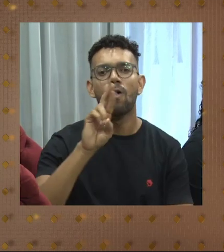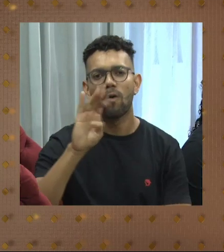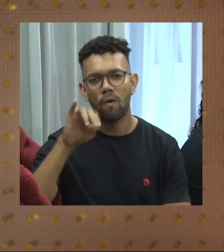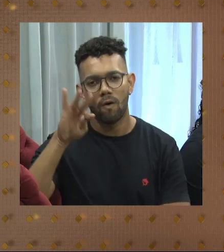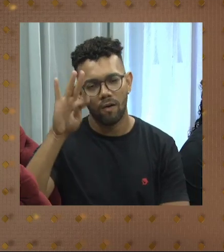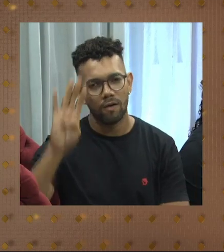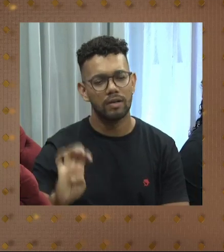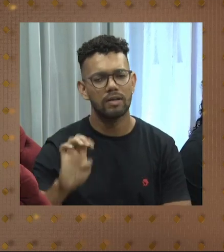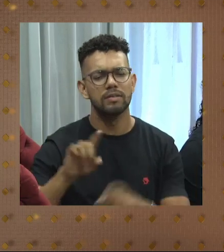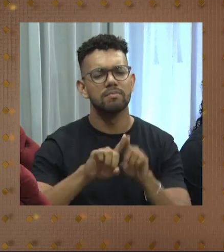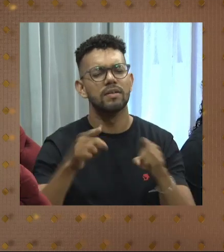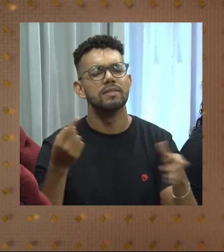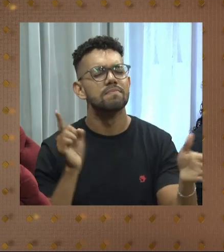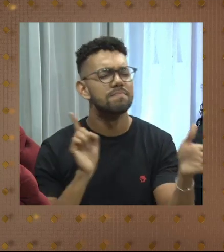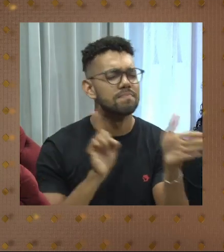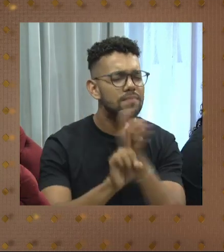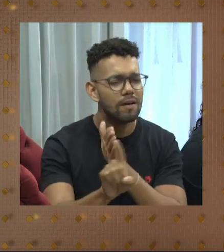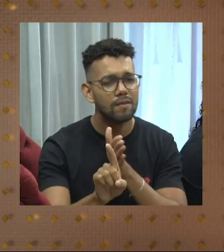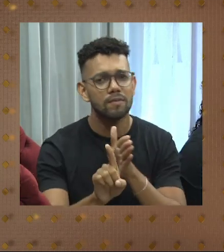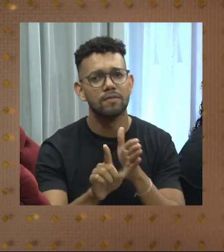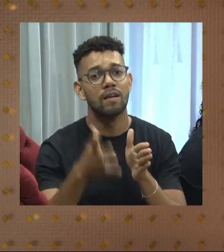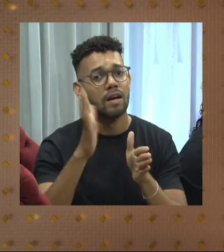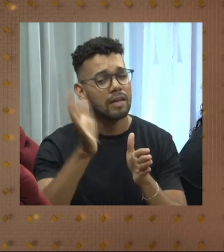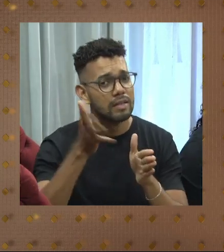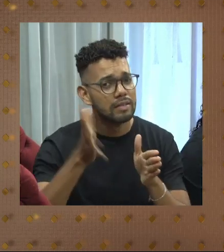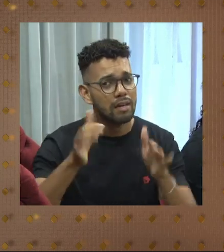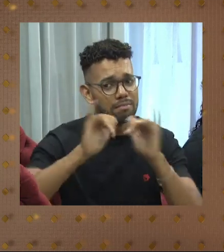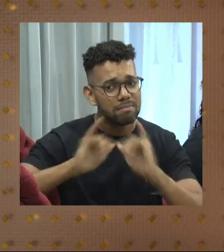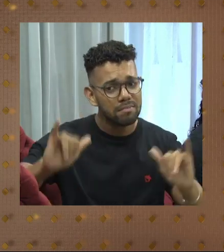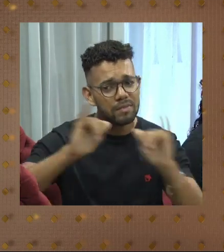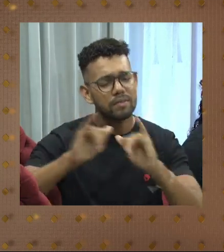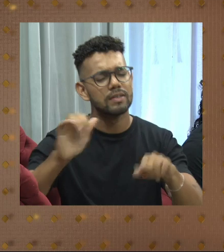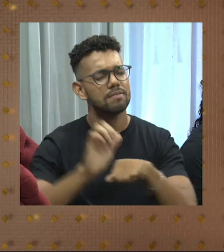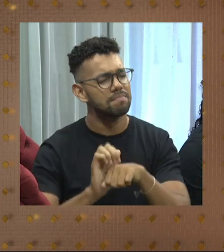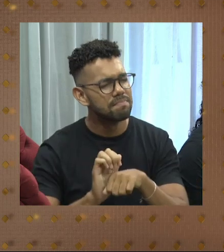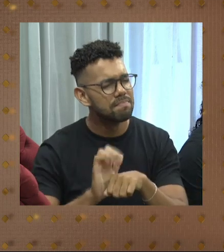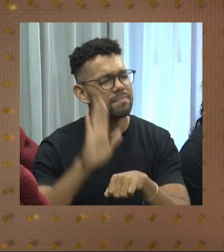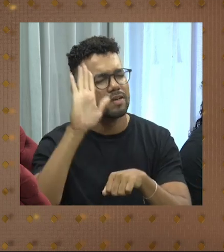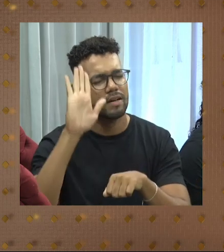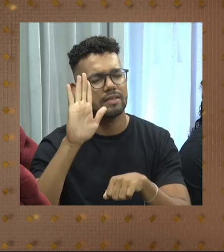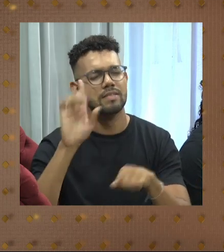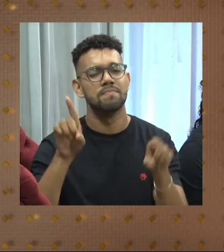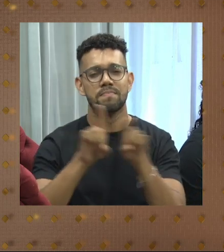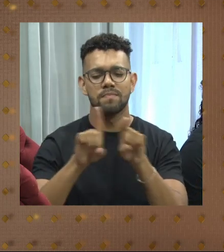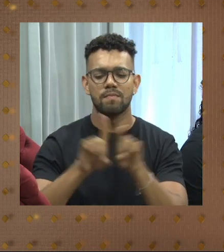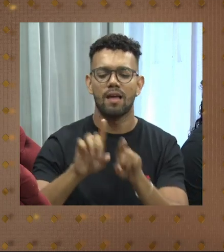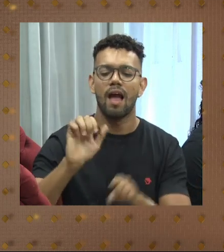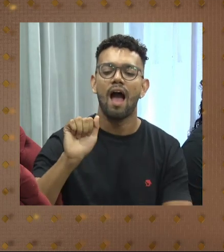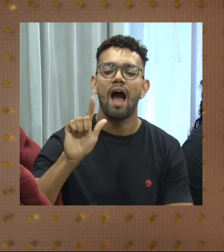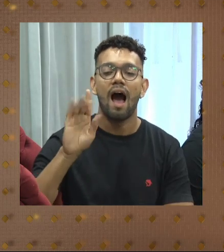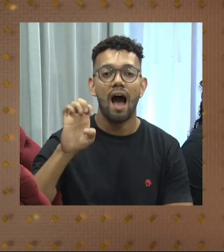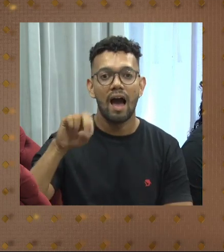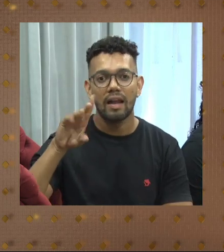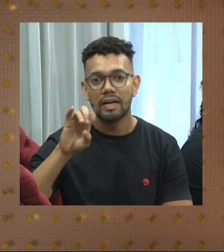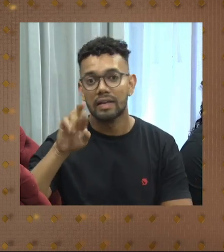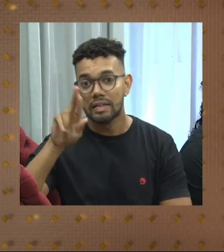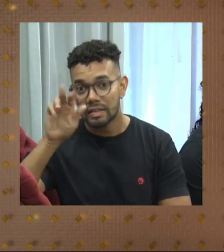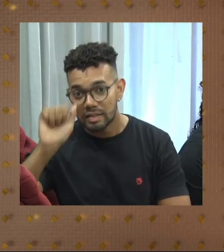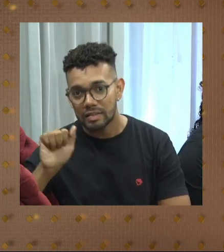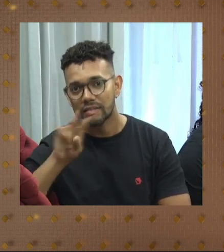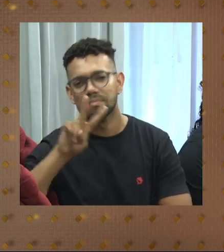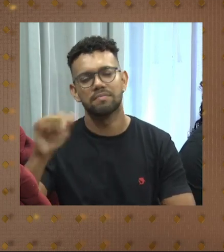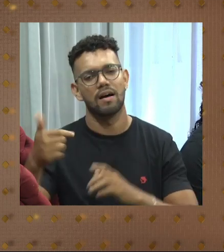eu te pergunto, lançamentos demais, né? Você vai estar lá lançando, né? Alexandre estará lá, com certeza, absoluta. Inclusive tem